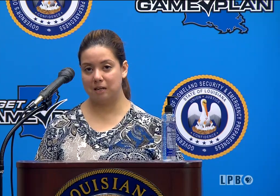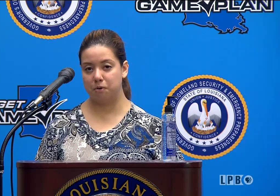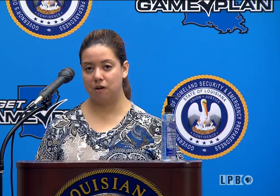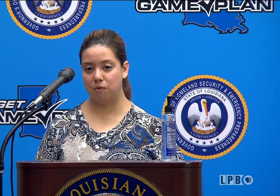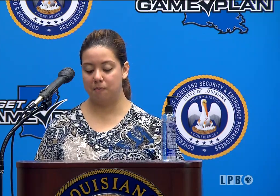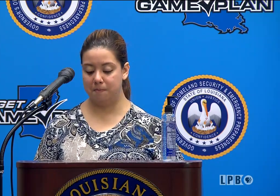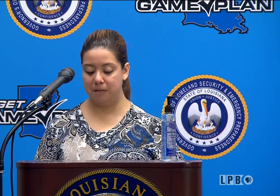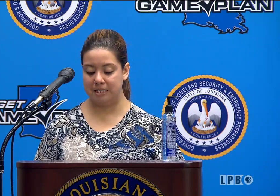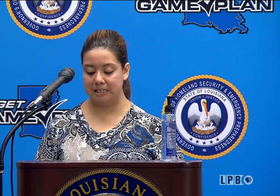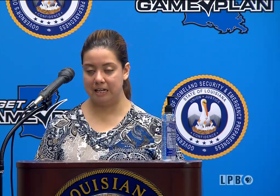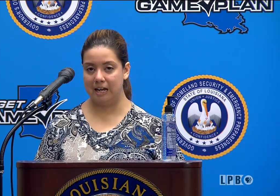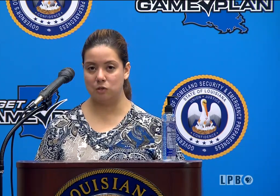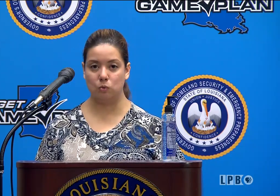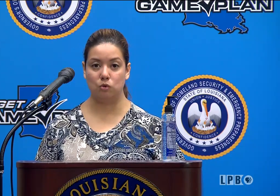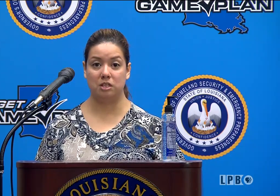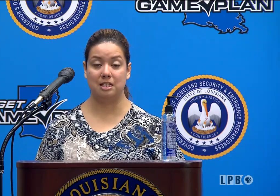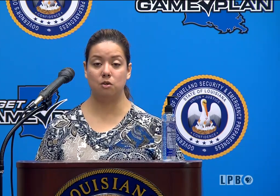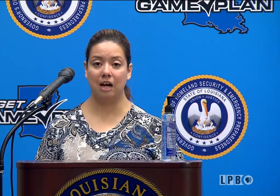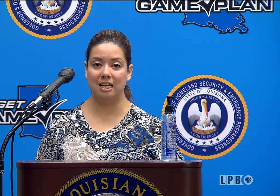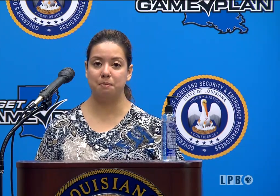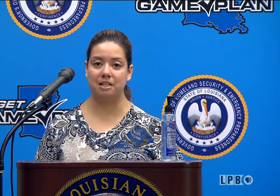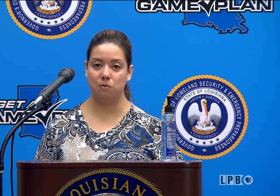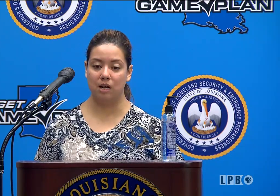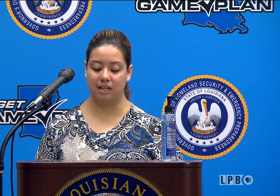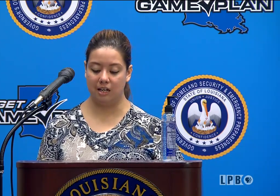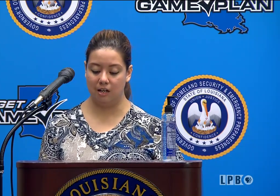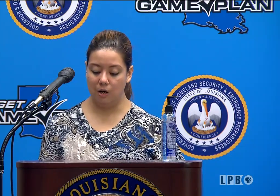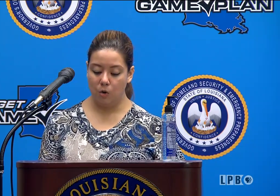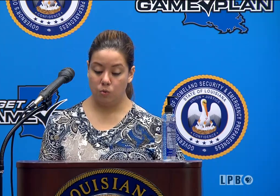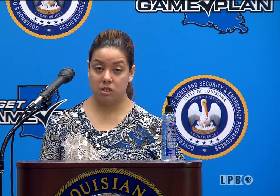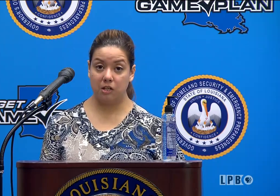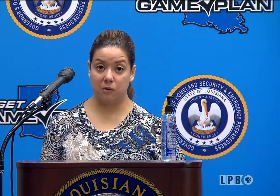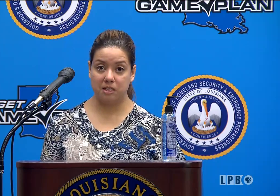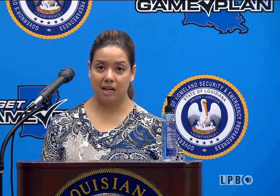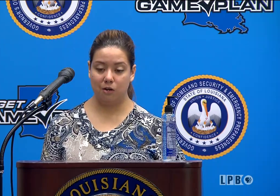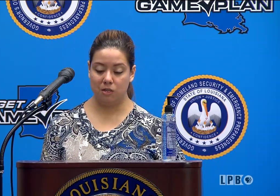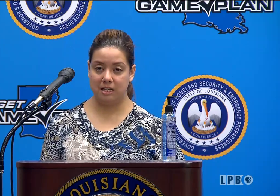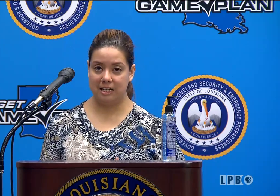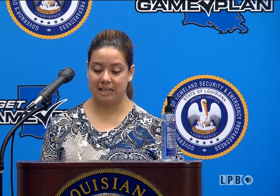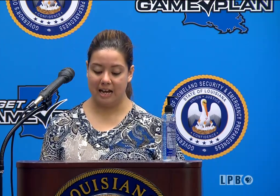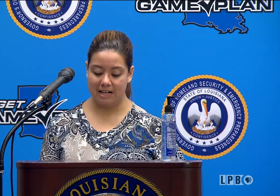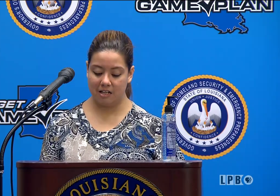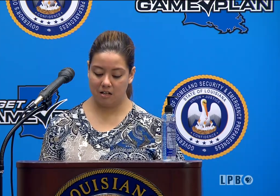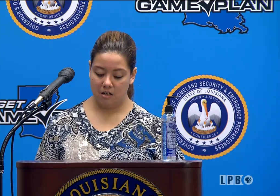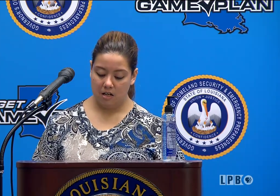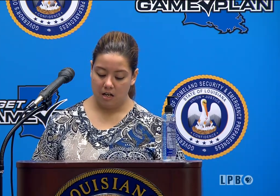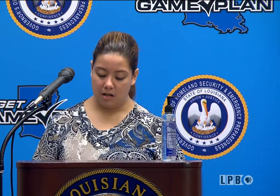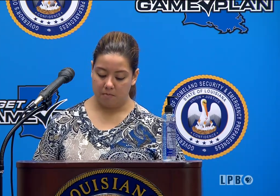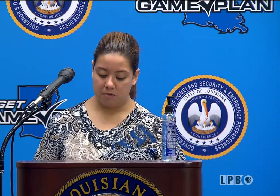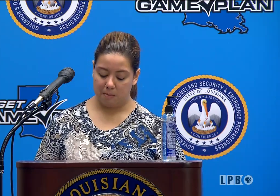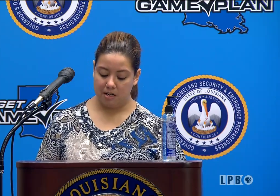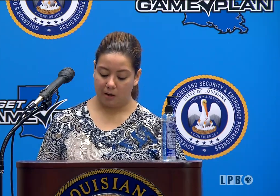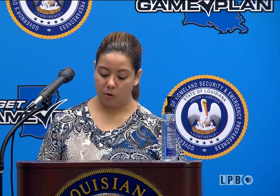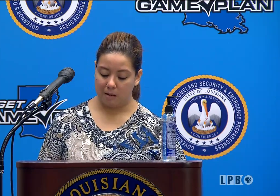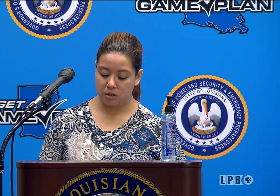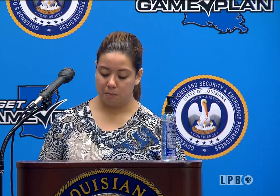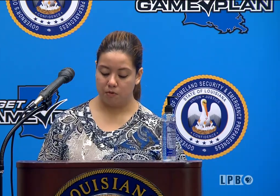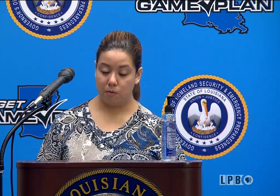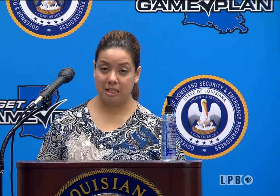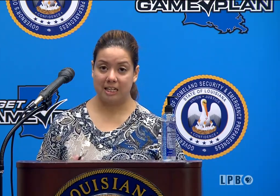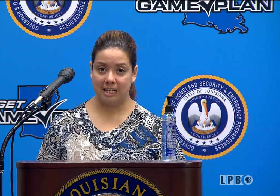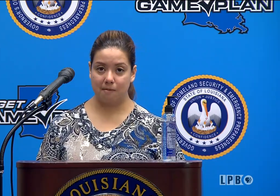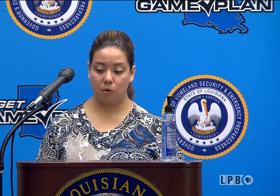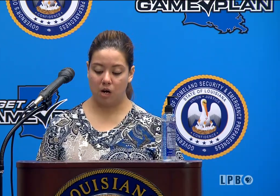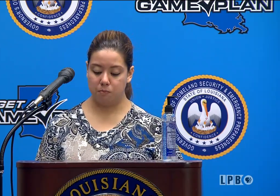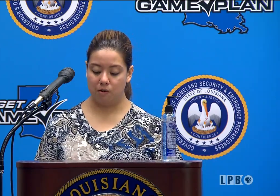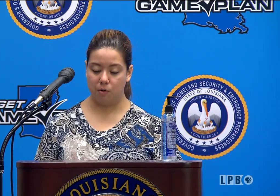mandatoria, así que por favor visiten a sus noticias locales para asegurar que usted no esté en esa área. También recordamos que por